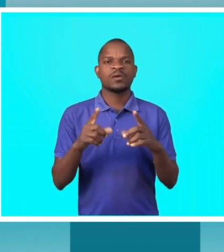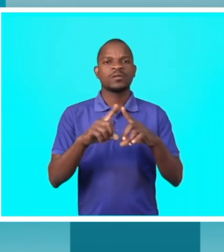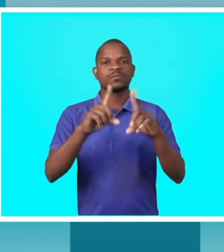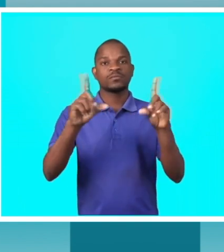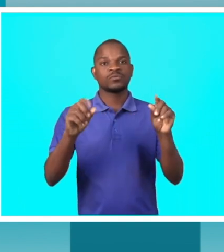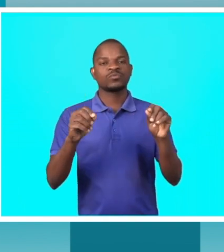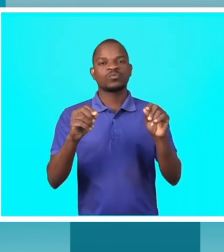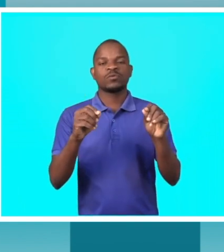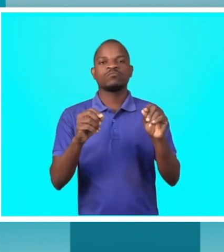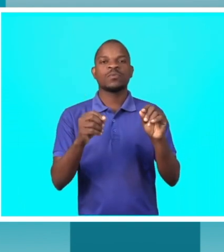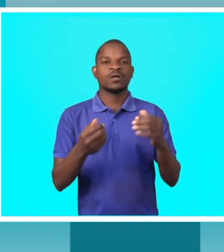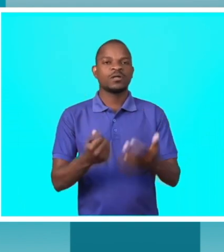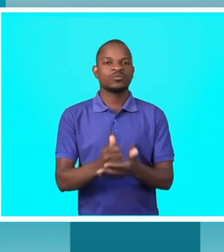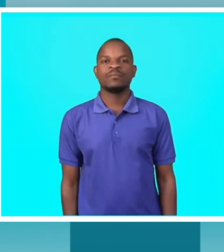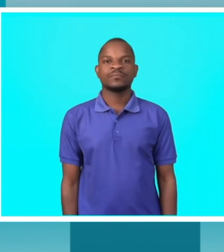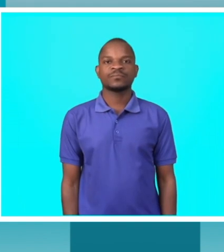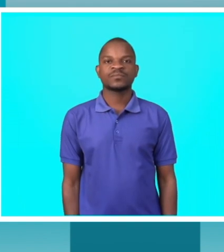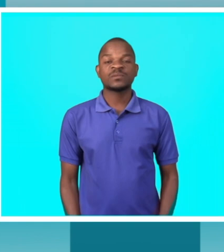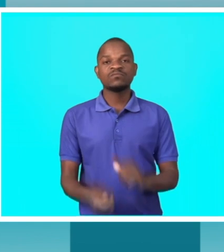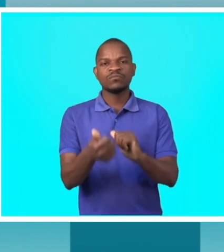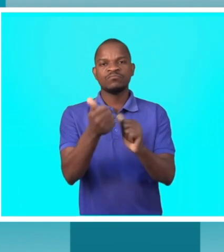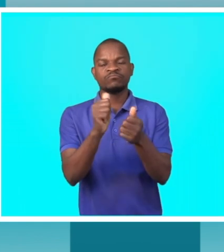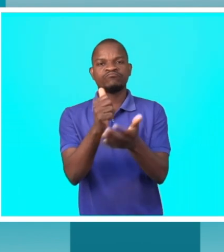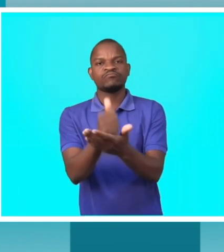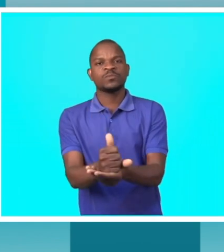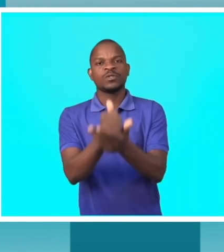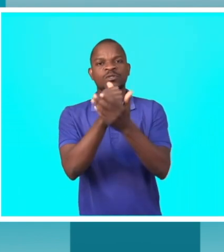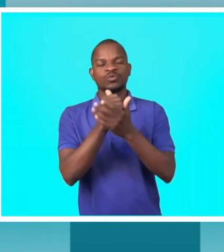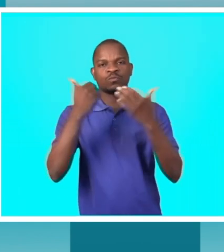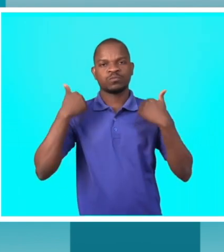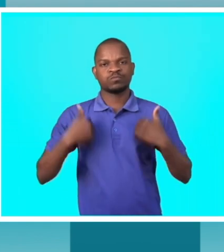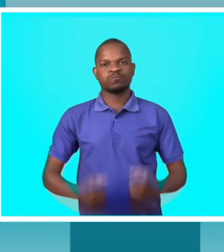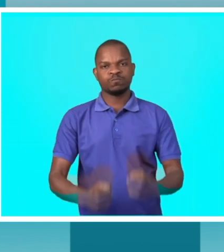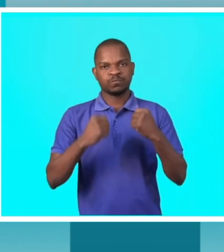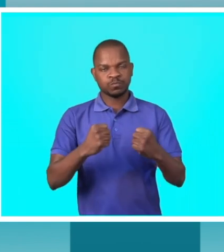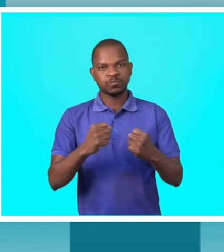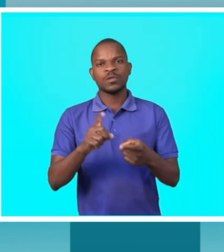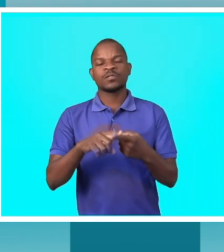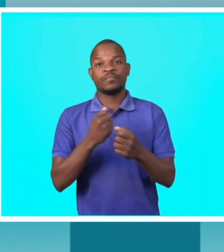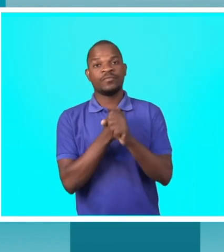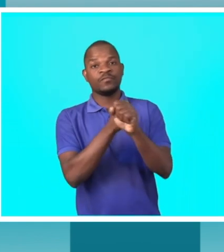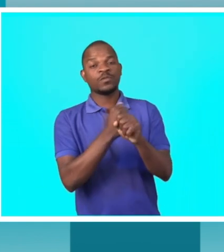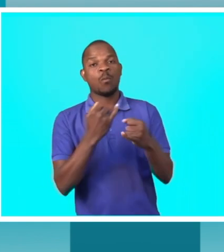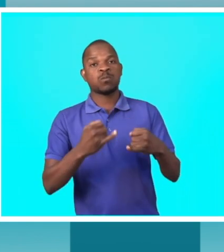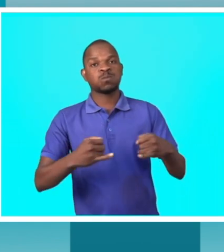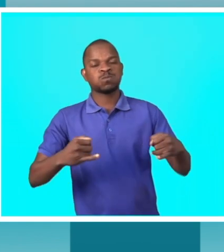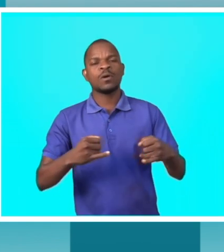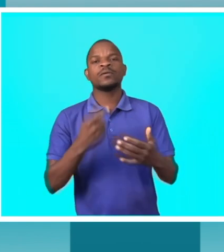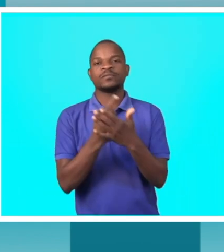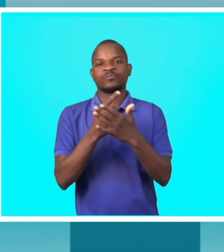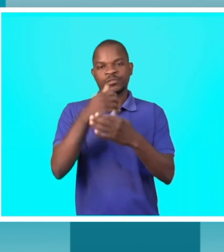Aquilo que é A socialização Ajuda a manter Nosso corpo Evita a